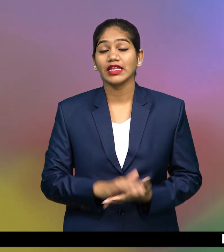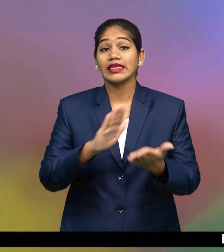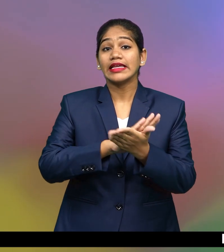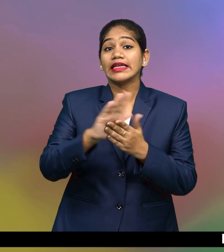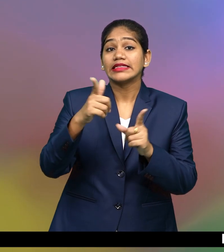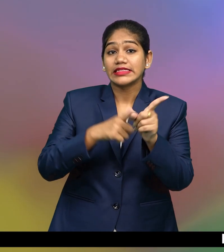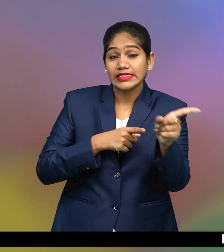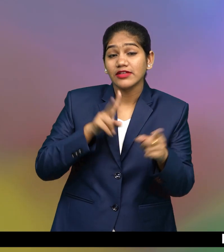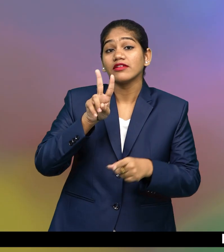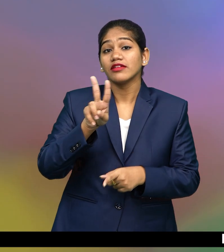హెచ్వైవీల లభ్యత,